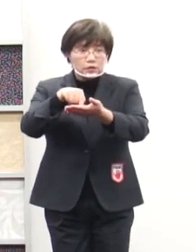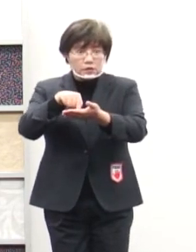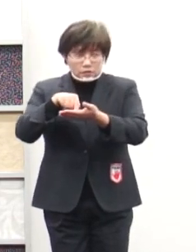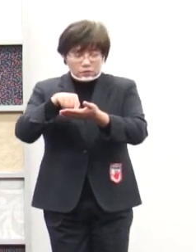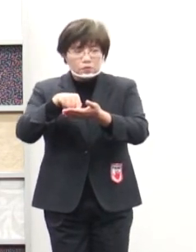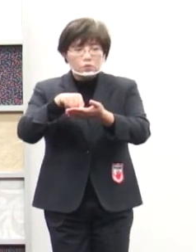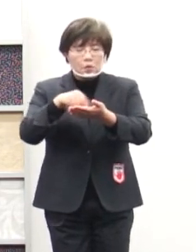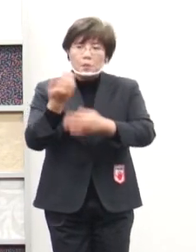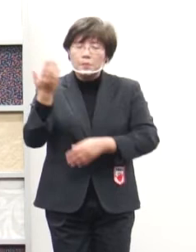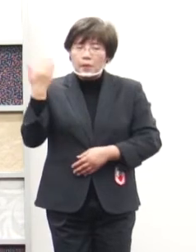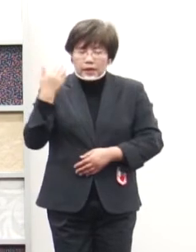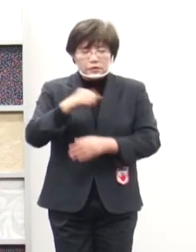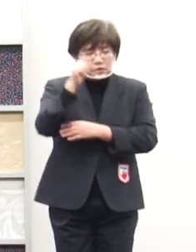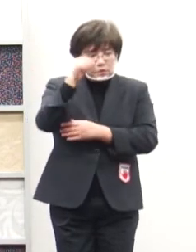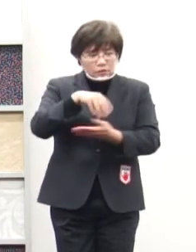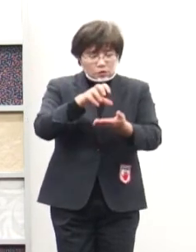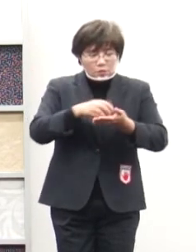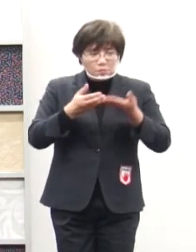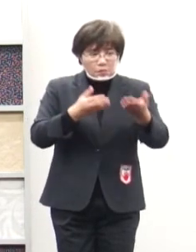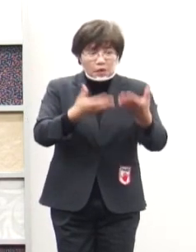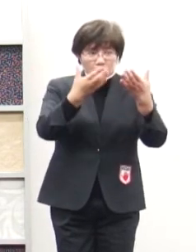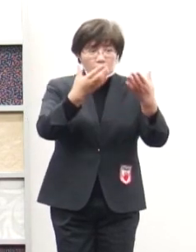て